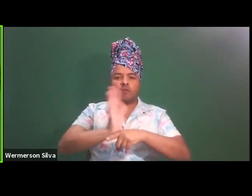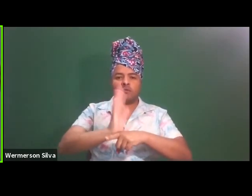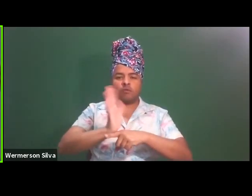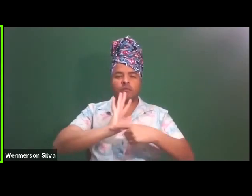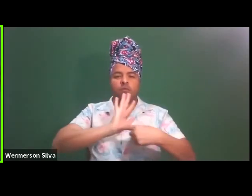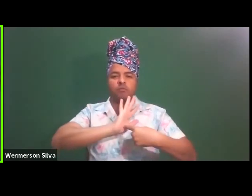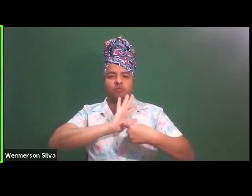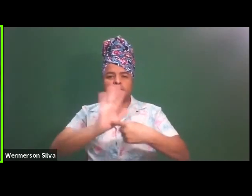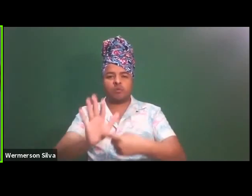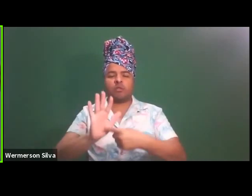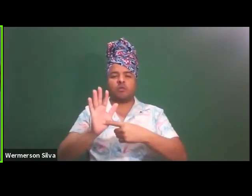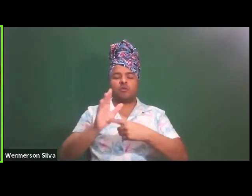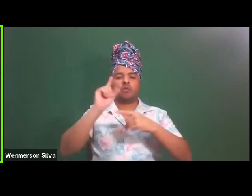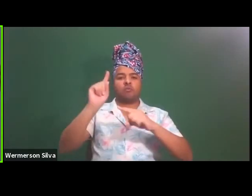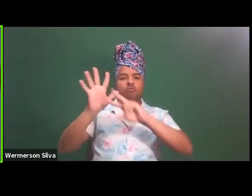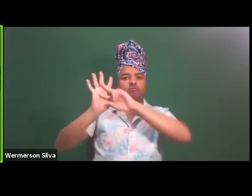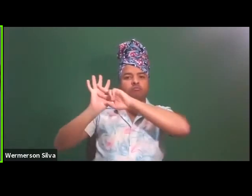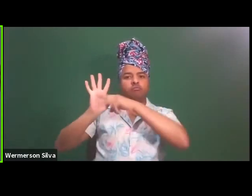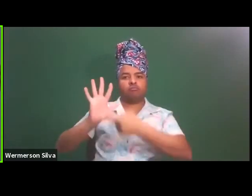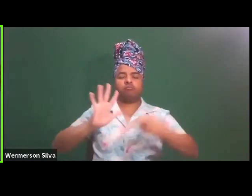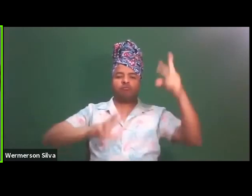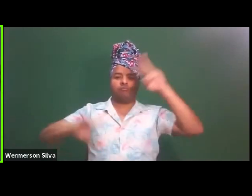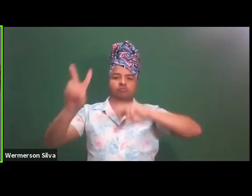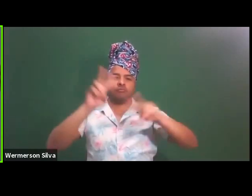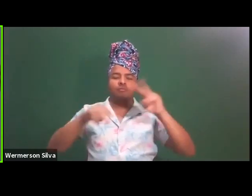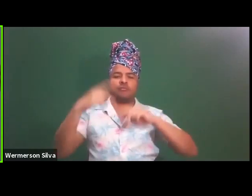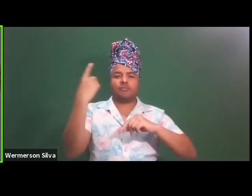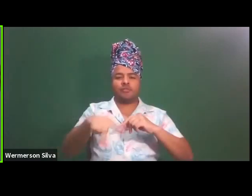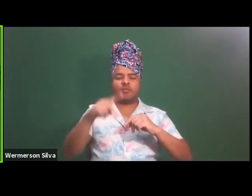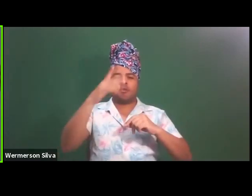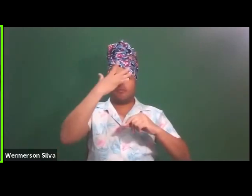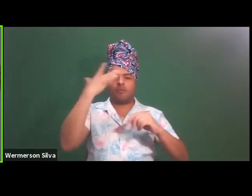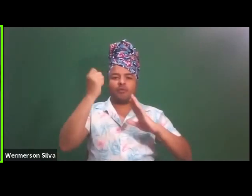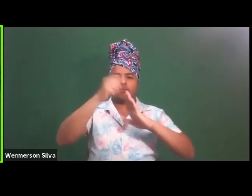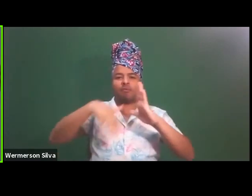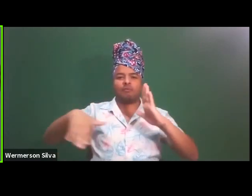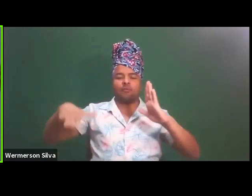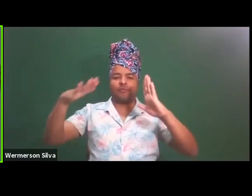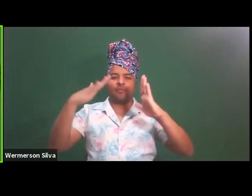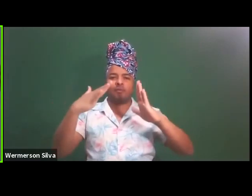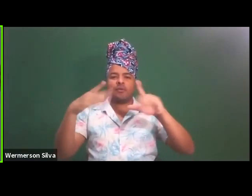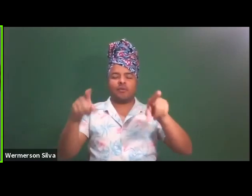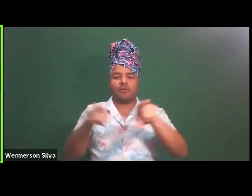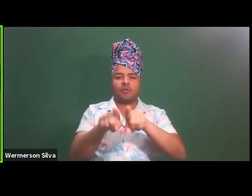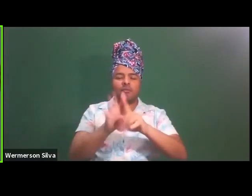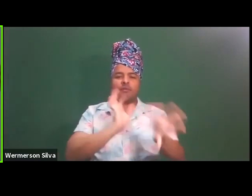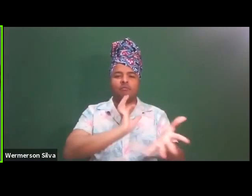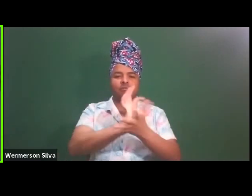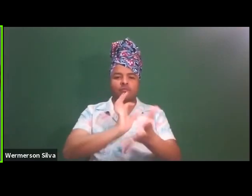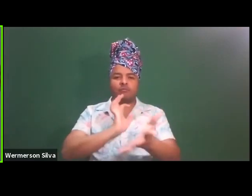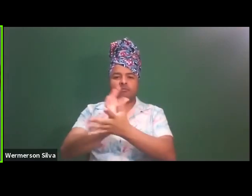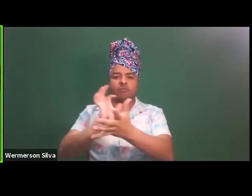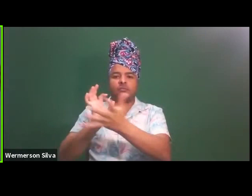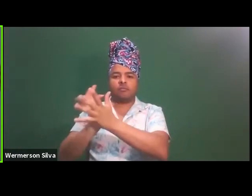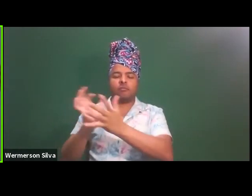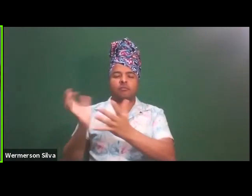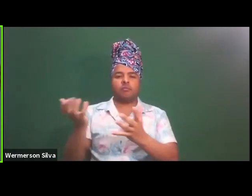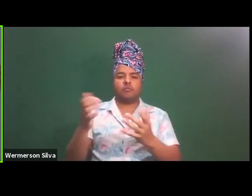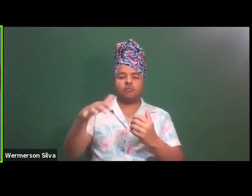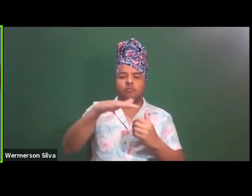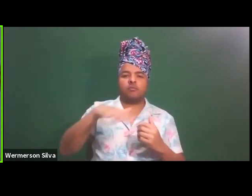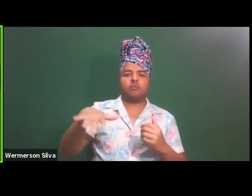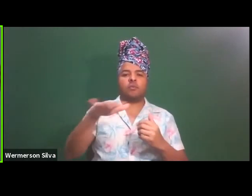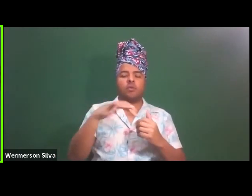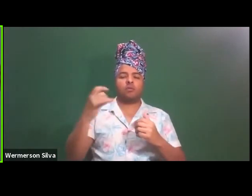a cosmologia de povos de terreiro, a cosmologia de grupos que